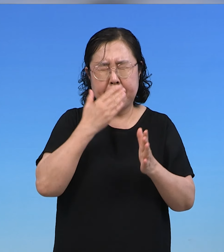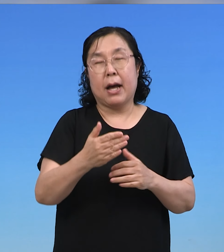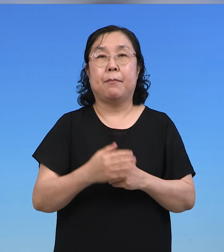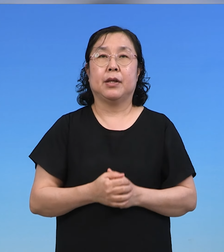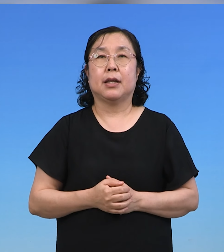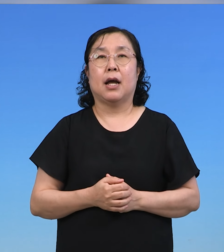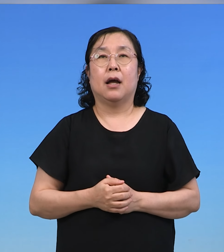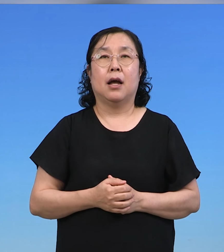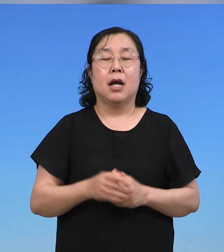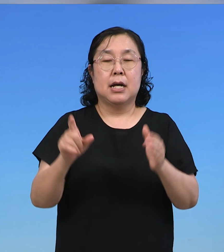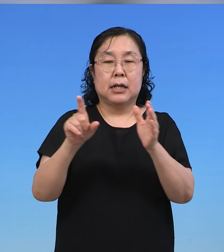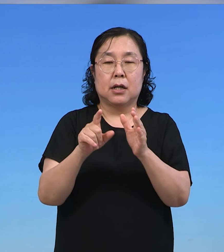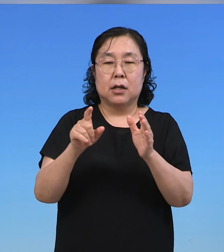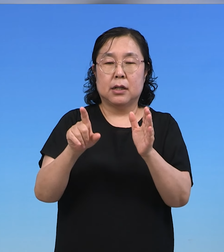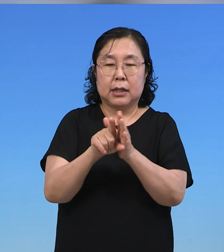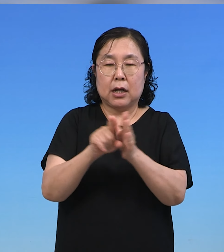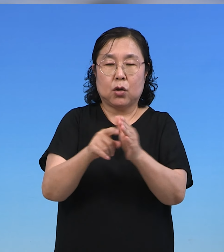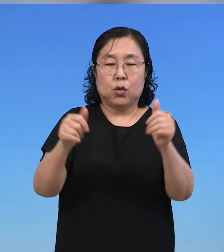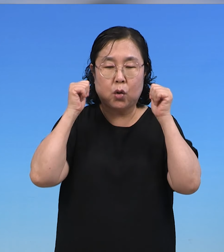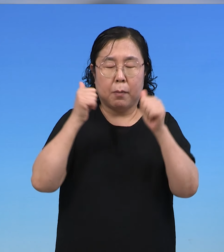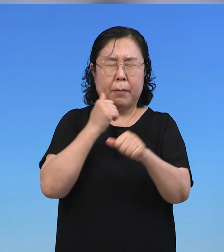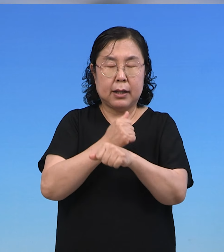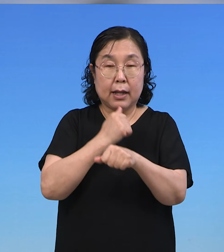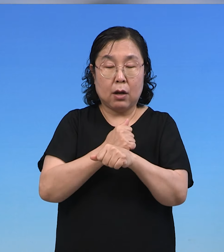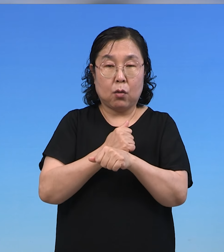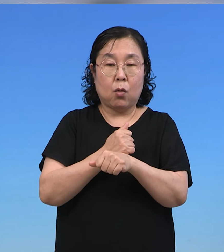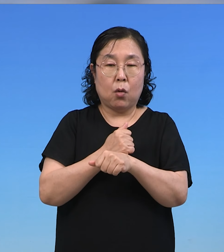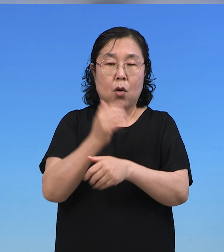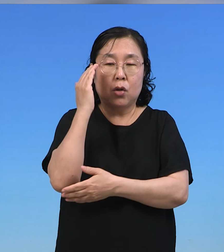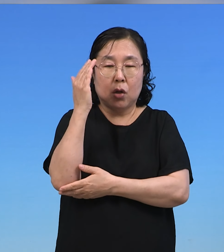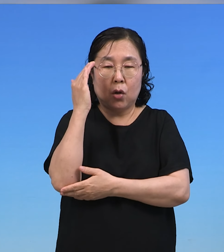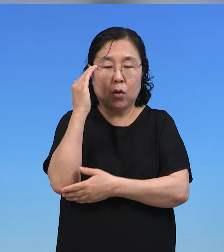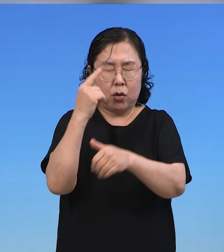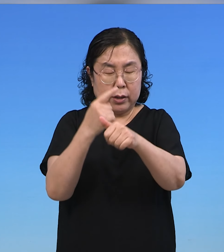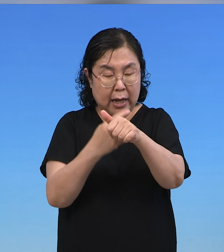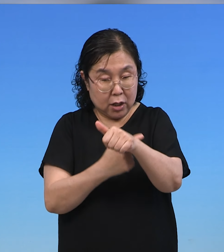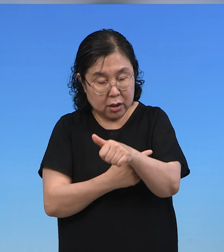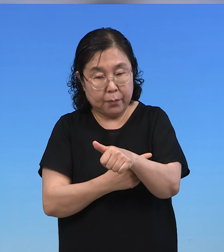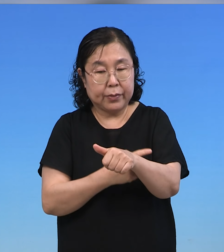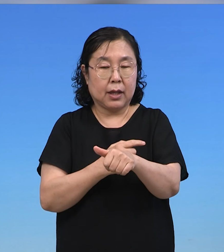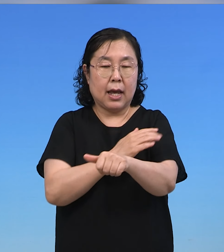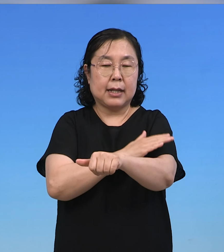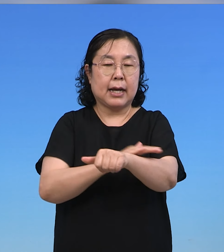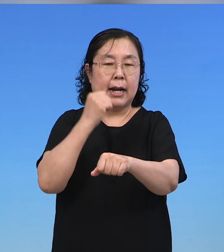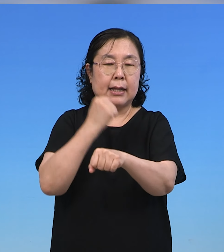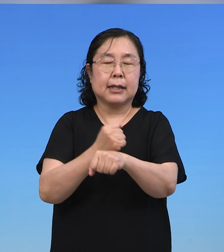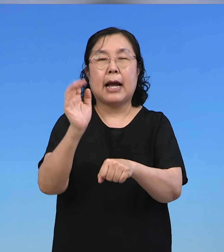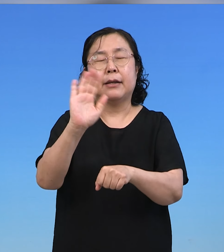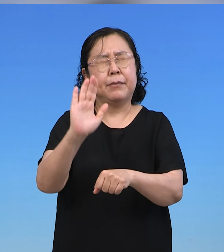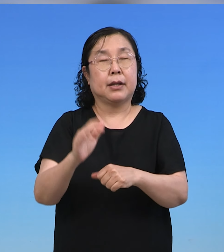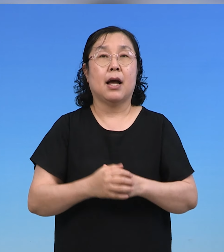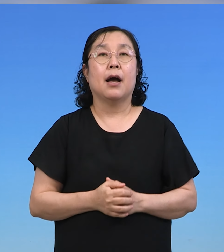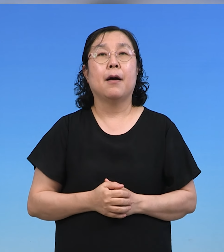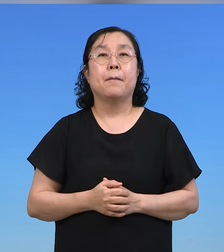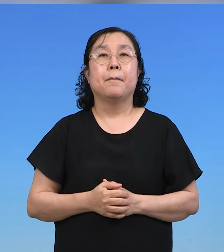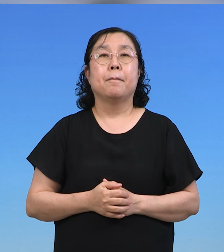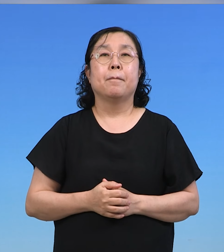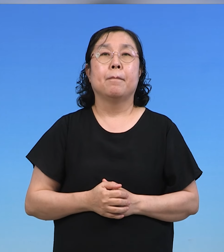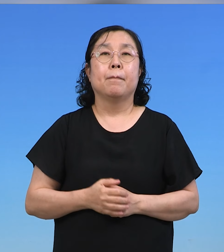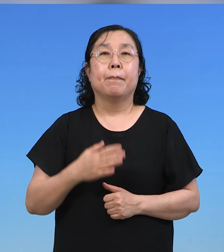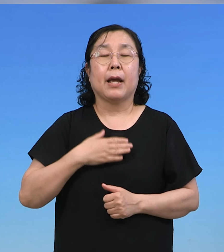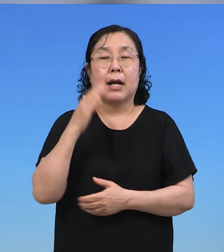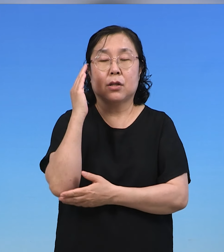있는 게 아니더라고요. 이 설교 한 편 하려면요 한 주 내내 말씀을 얼마나 먹어야 되는지 아십니까?